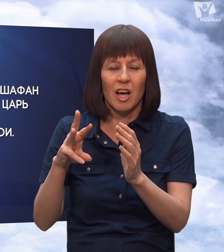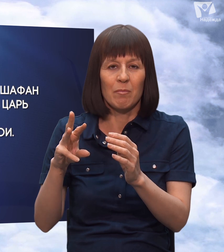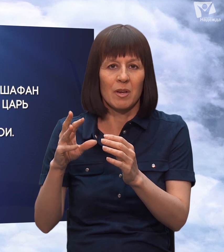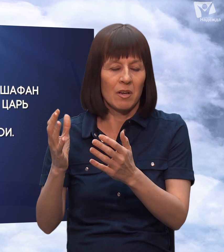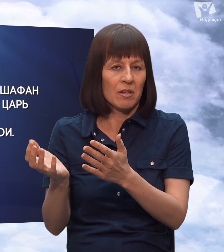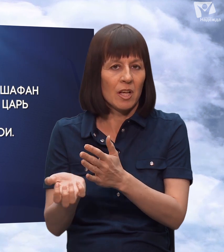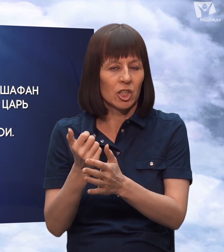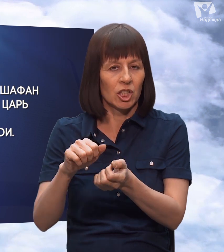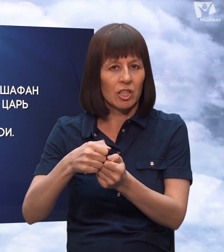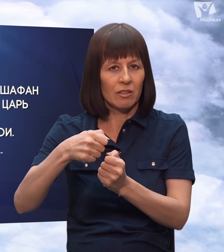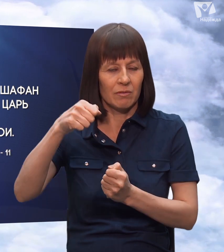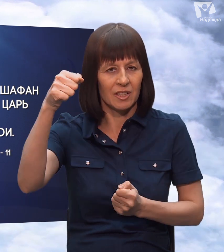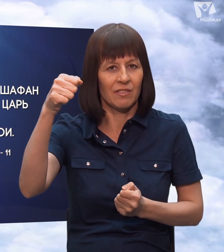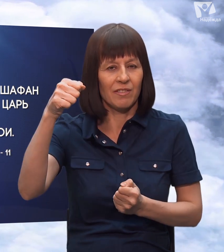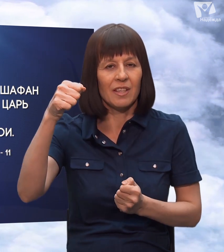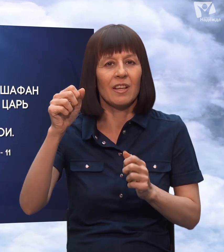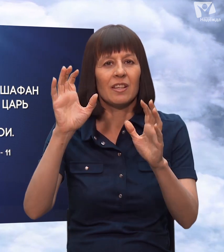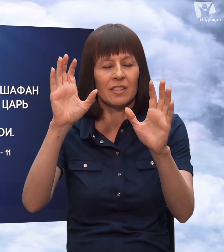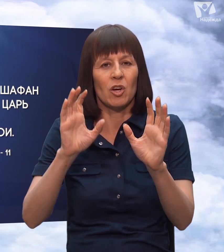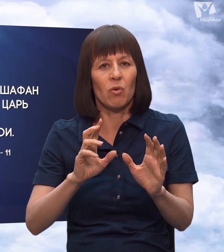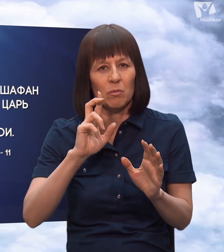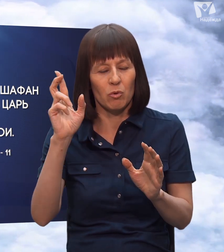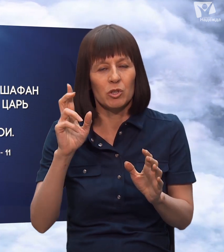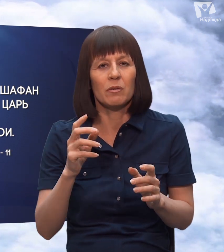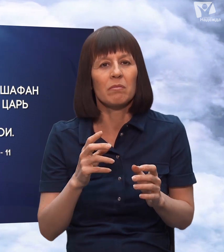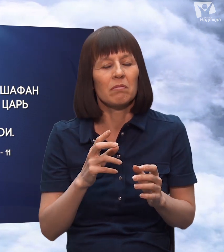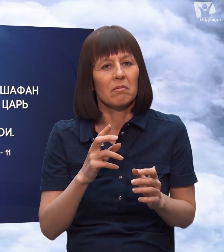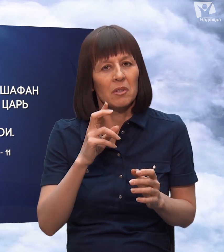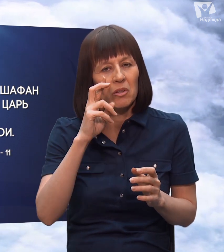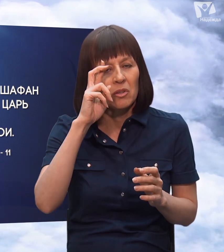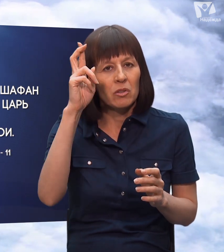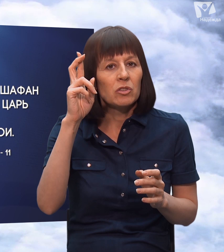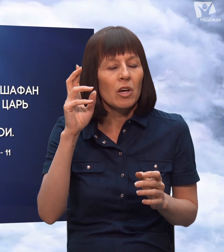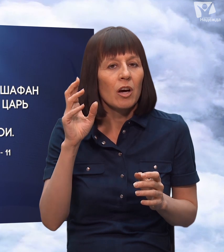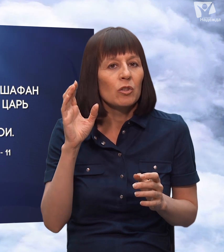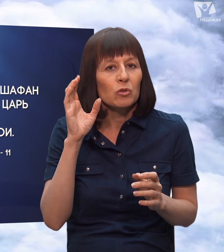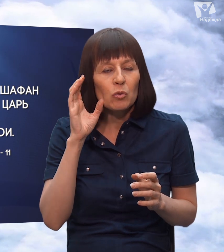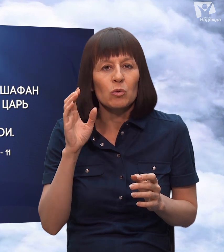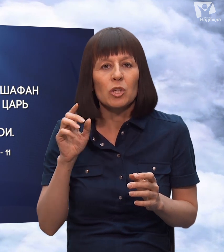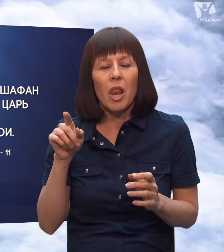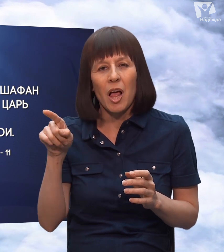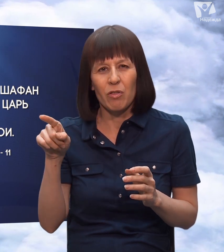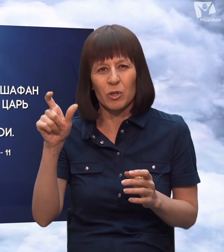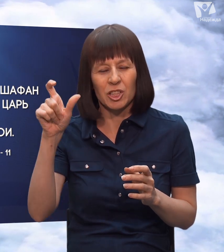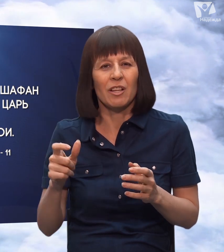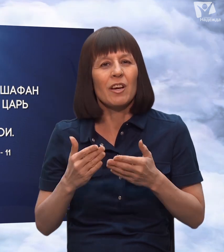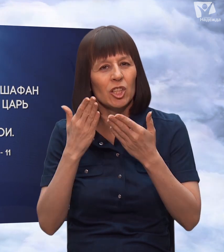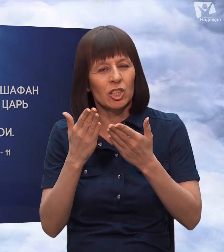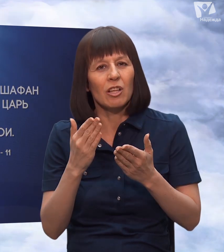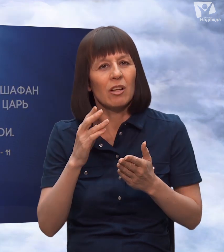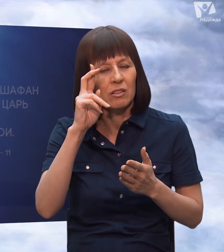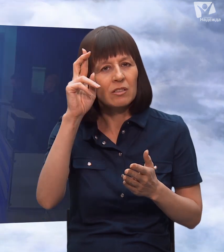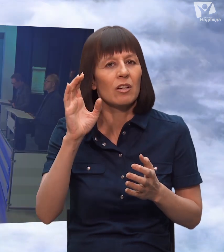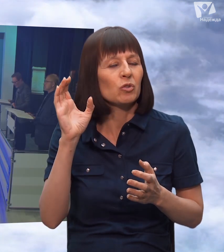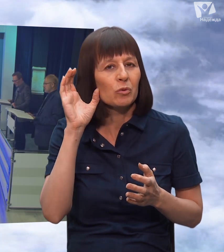ее шифон при царем когда услышал царь слова книге закона то разодрал одежды свои